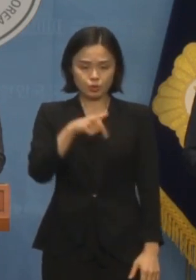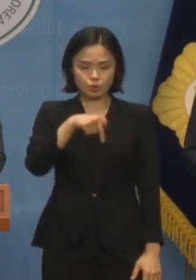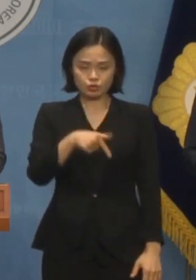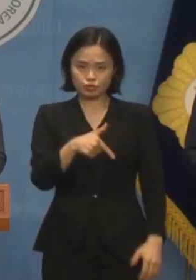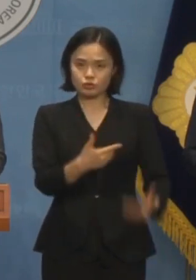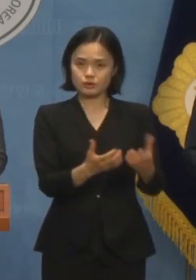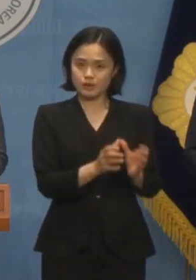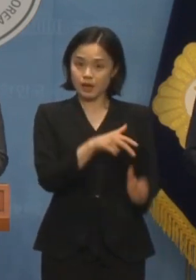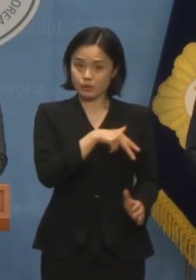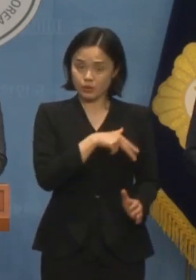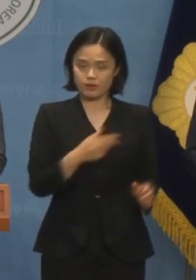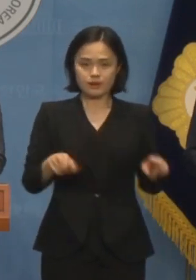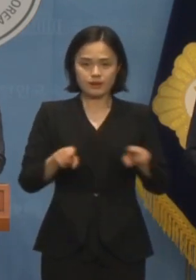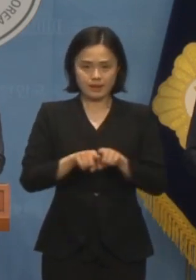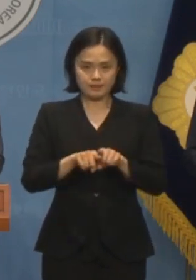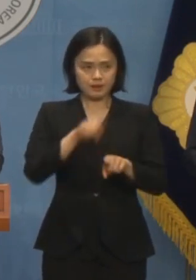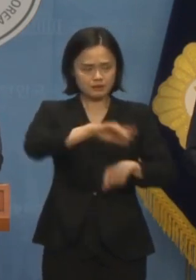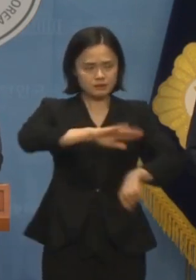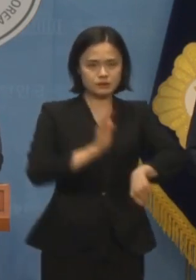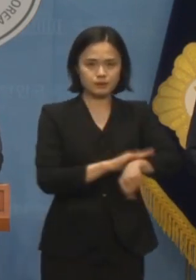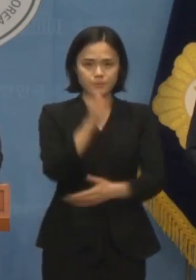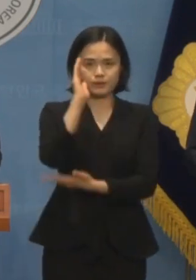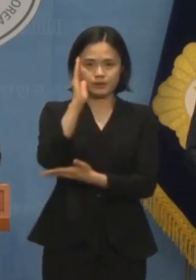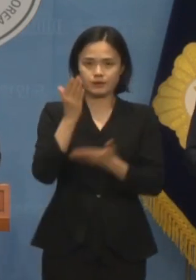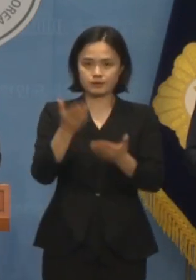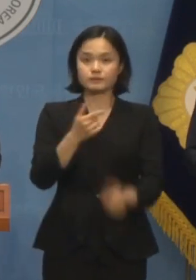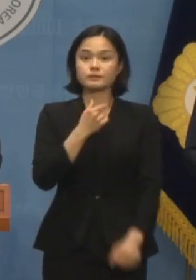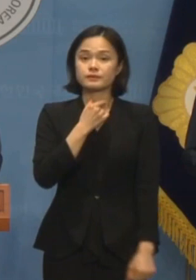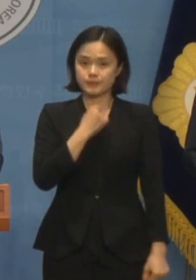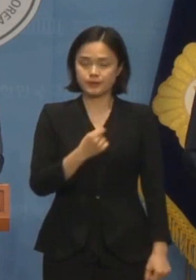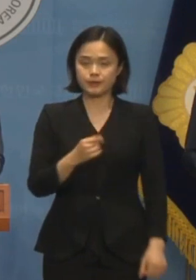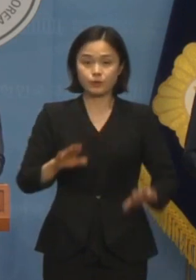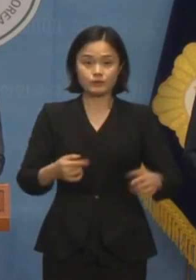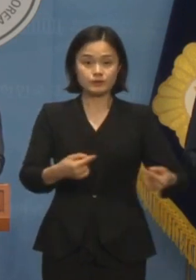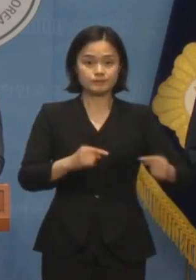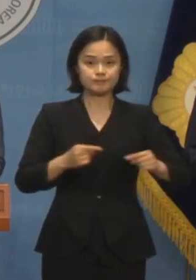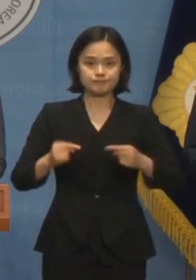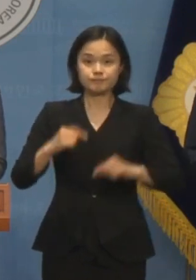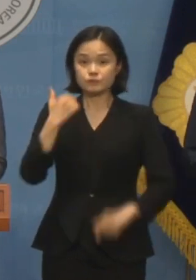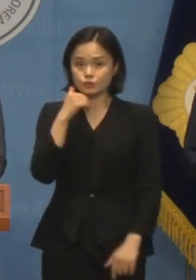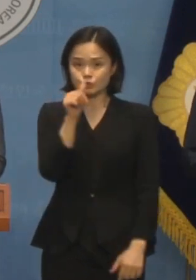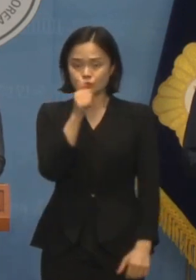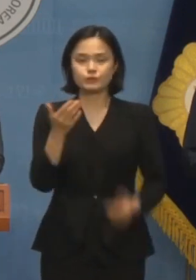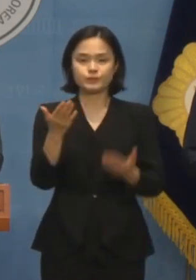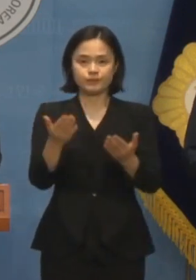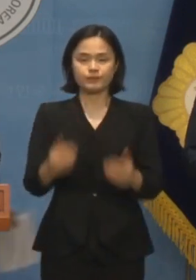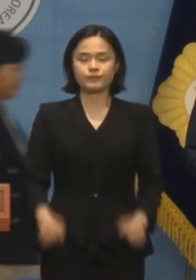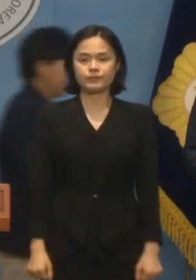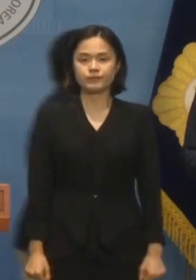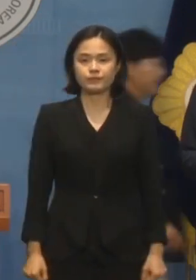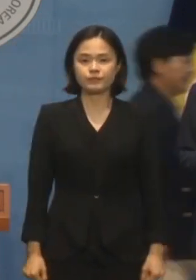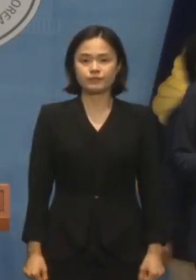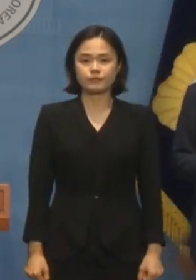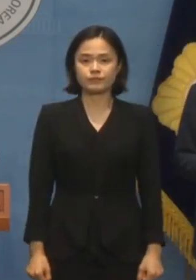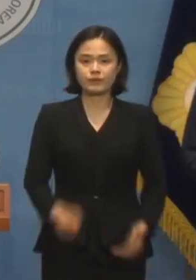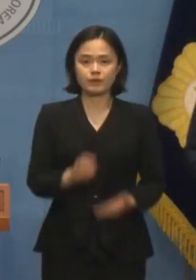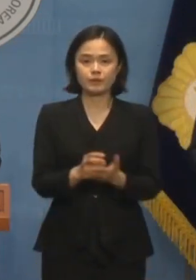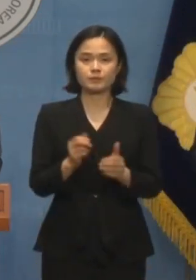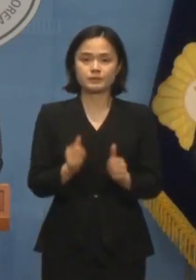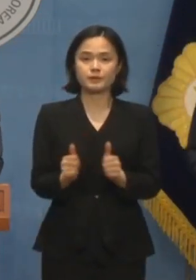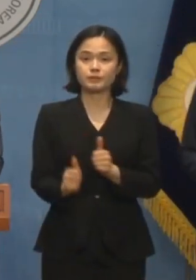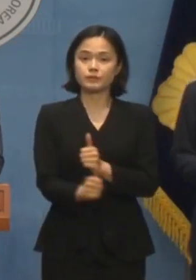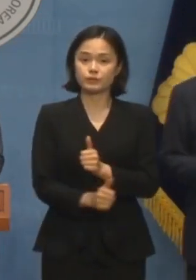함께 규탄 기자회견을 하기로 했습니다. 오늘 참석해 주신 분들 소개해 올리겠습니다. 우리